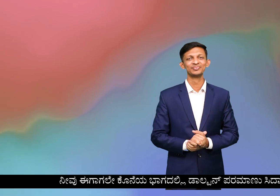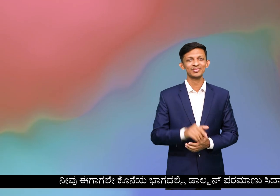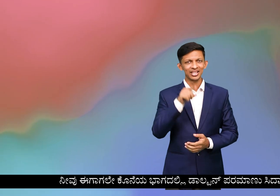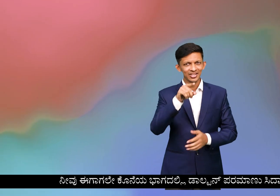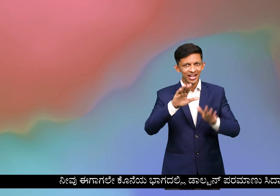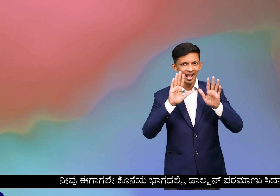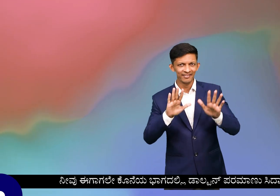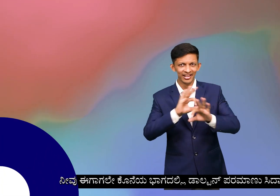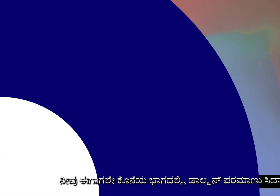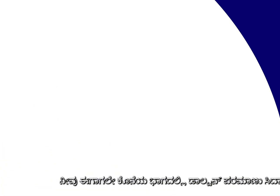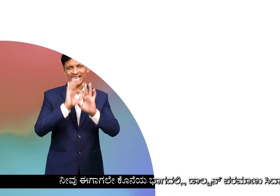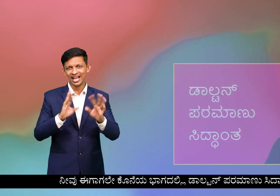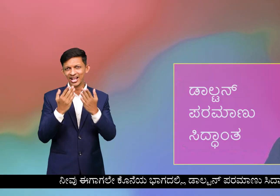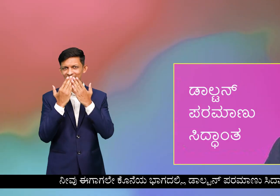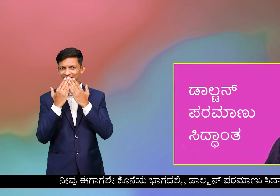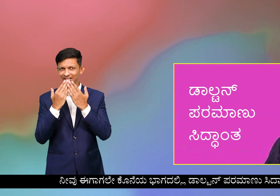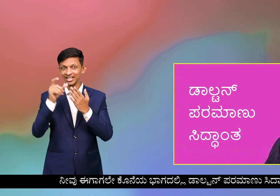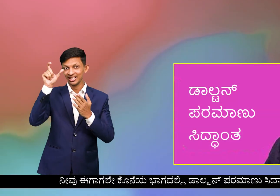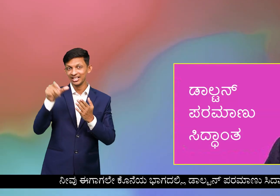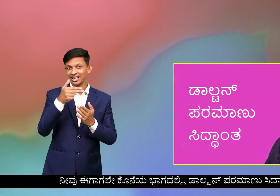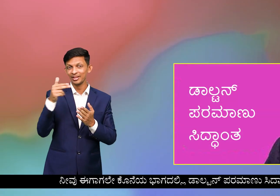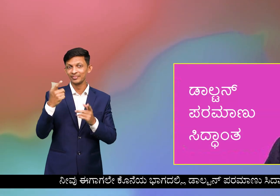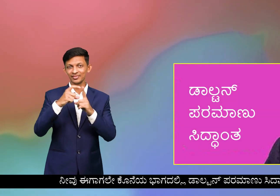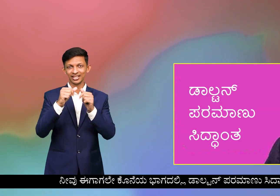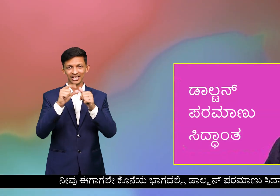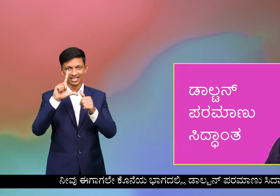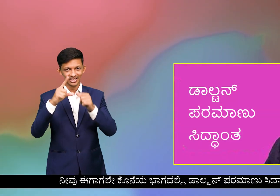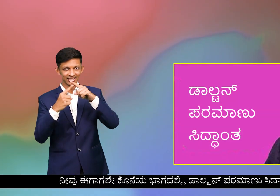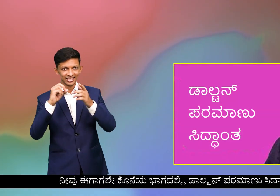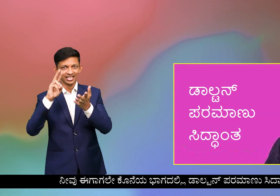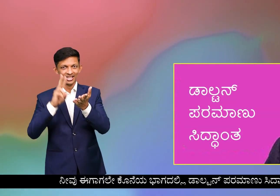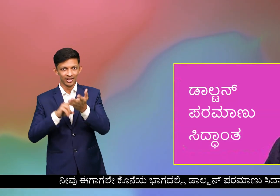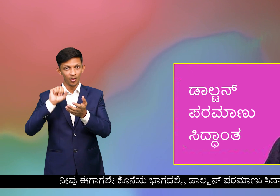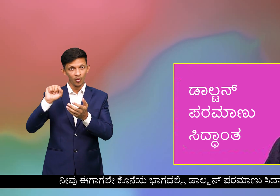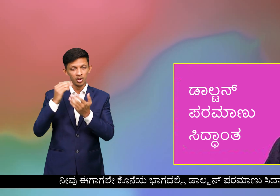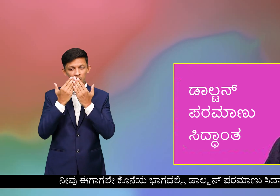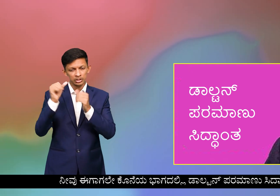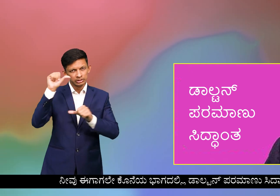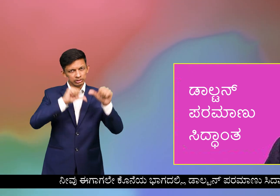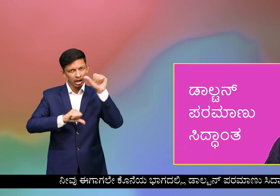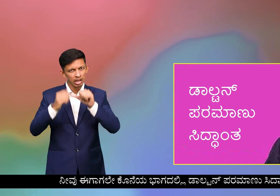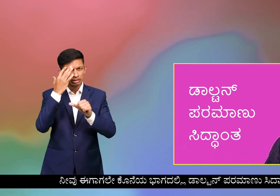ನೀವು ಈಗಾಗಲೇ ಕೊನೆಯ ಭಾಗದಲ್ಲಿ ಡಾಲ್ಟನ್ ಪರಮಾಣು ಸಿದ್ಧಾಂತವನ್ನು ಓದಿದ್ದೀರಿ.